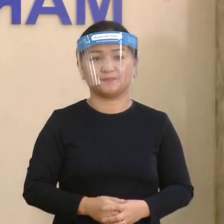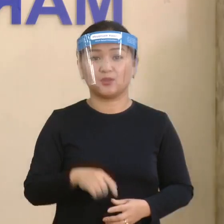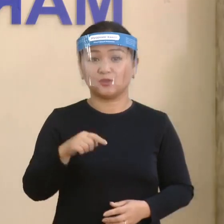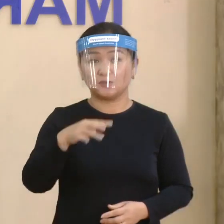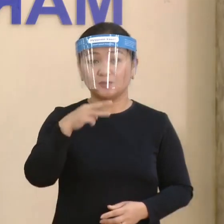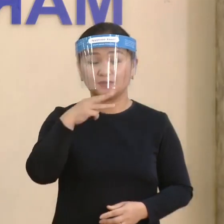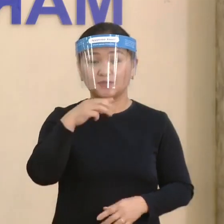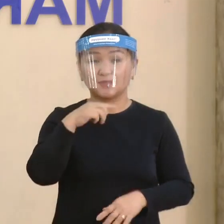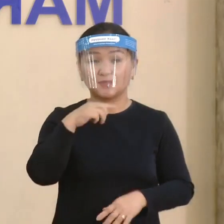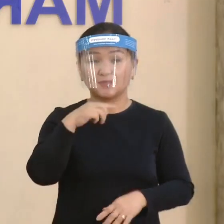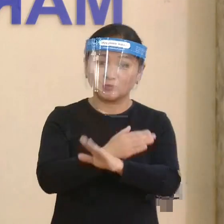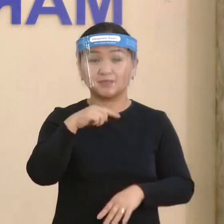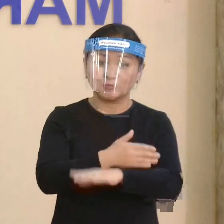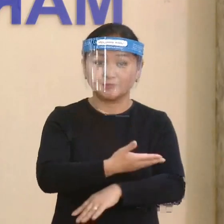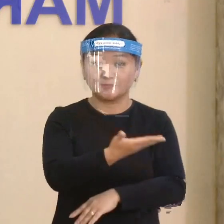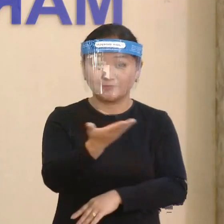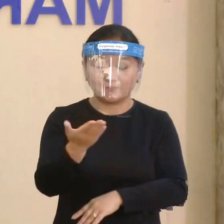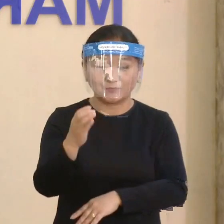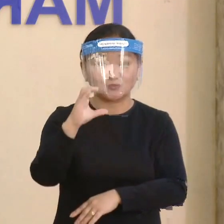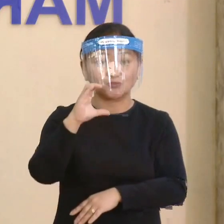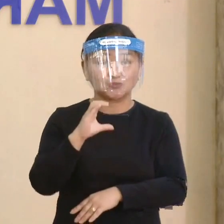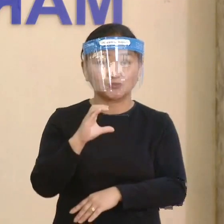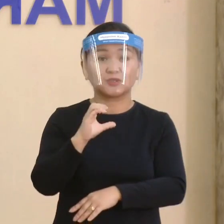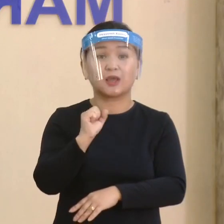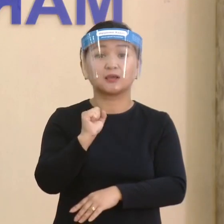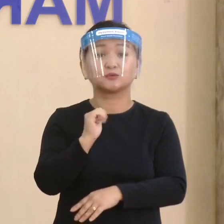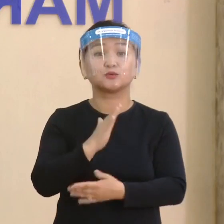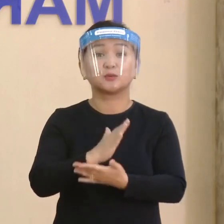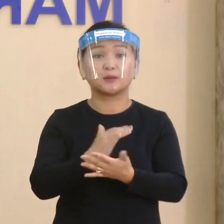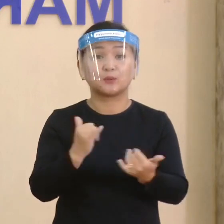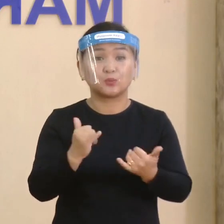За өнөөдрийн мэдээлэл дууслаа. Та бүхний сонирхсан асуултанд хариулъя.